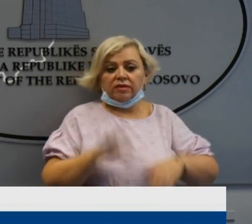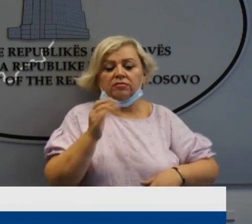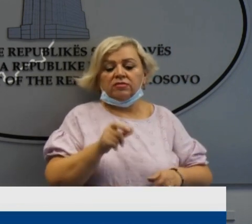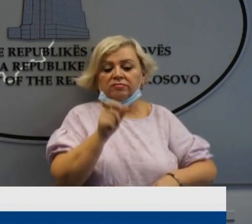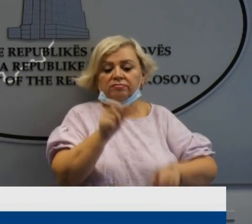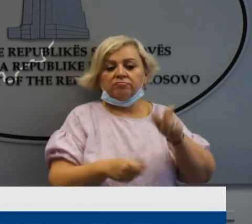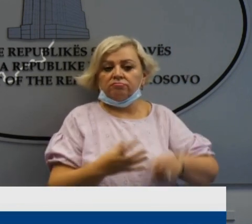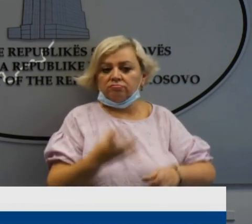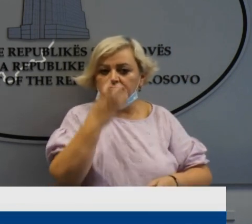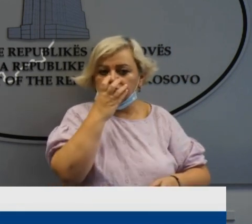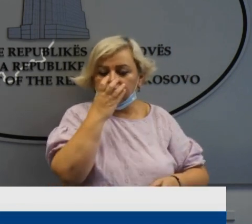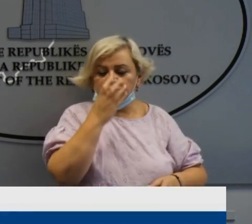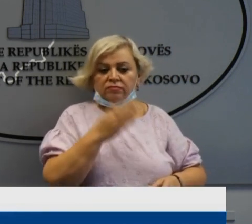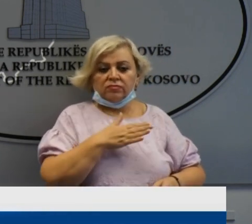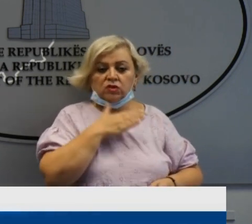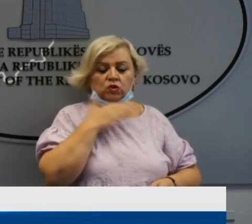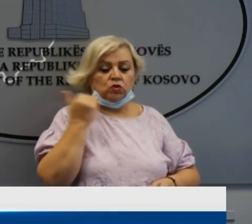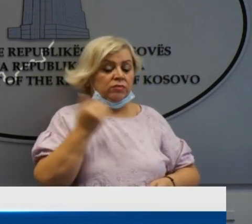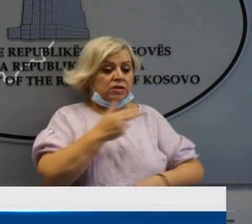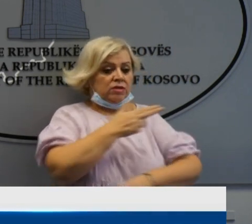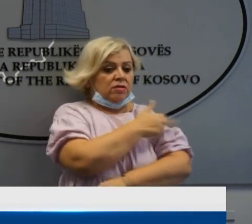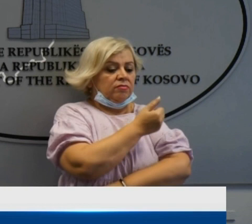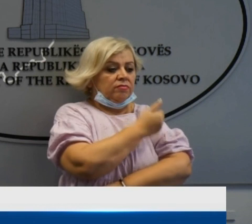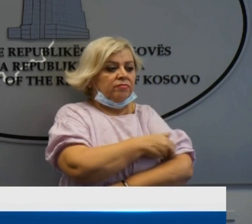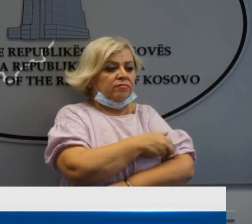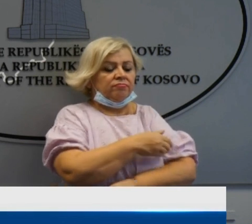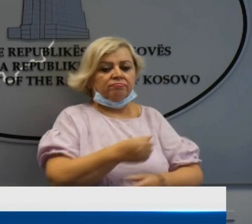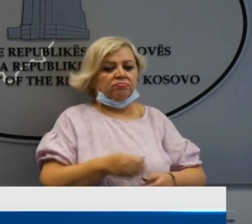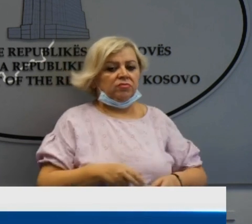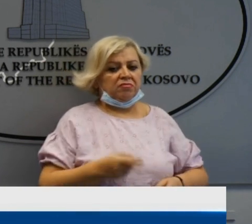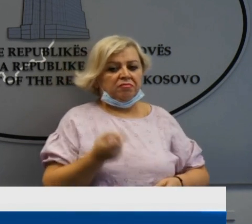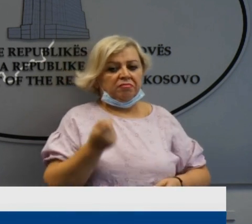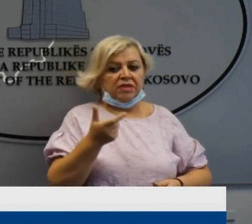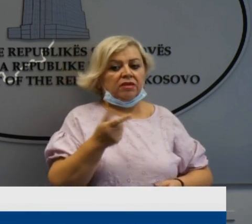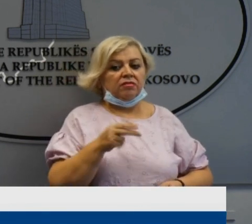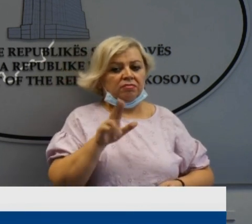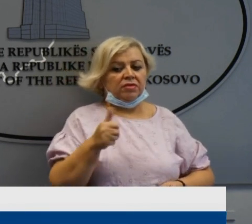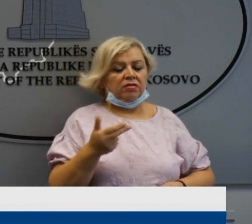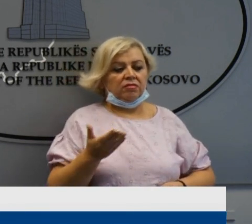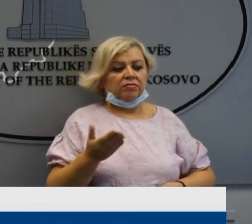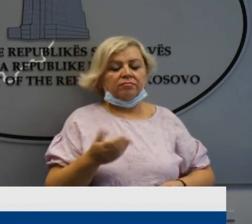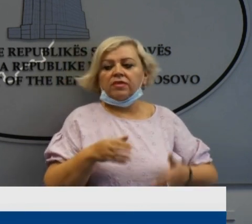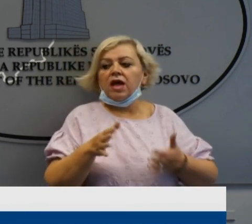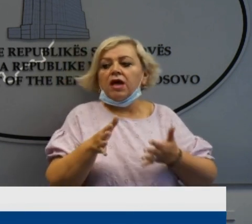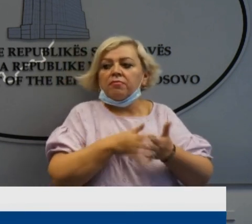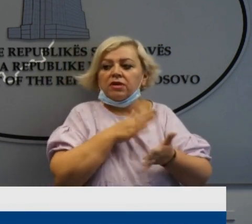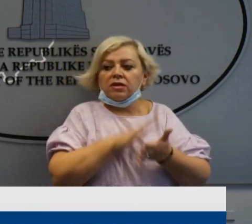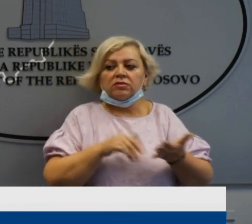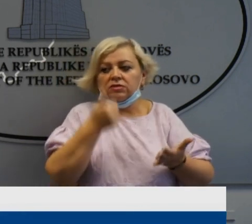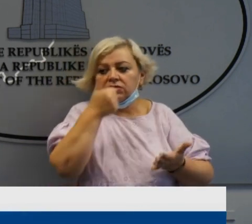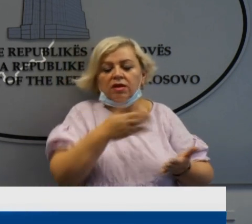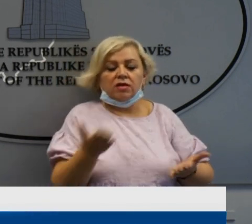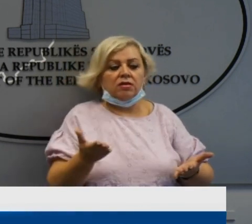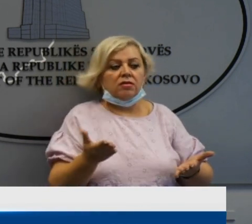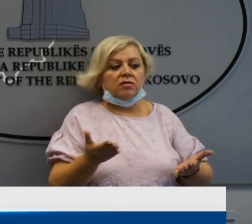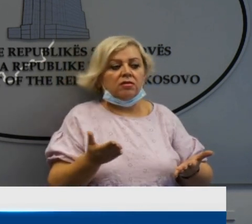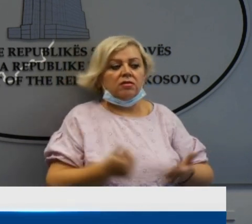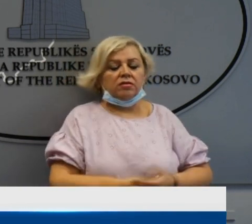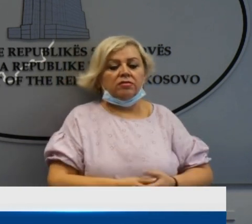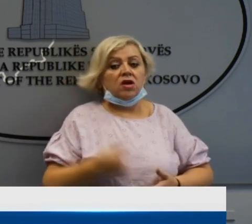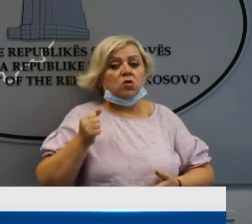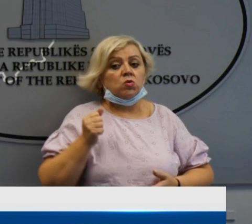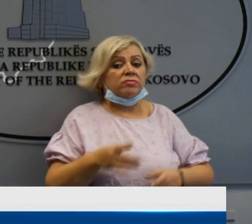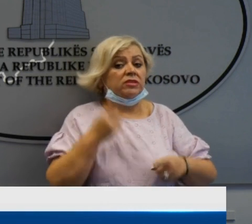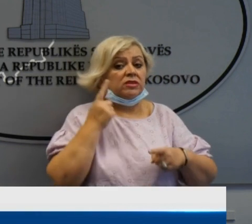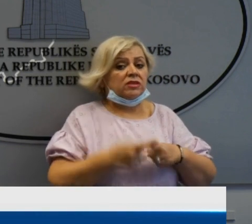besoj që KPSH-t shumica prej tyre spaku nuk i plotësojnë. Cili është plani juaj për këtë rast? Nuk e di, a i keni sot